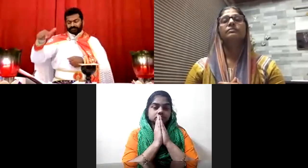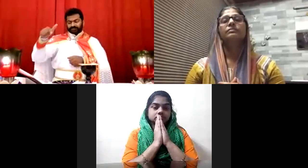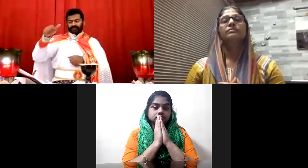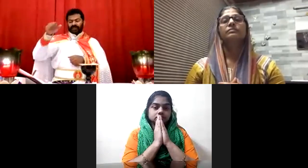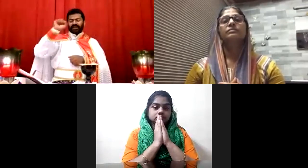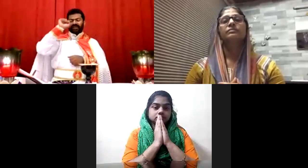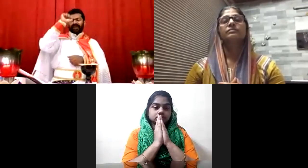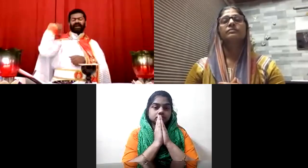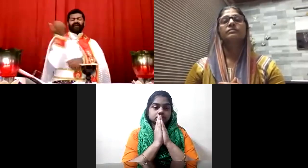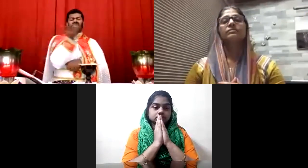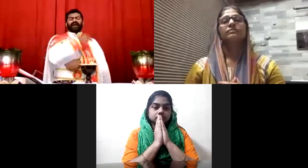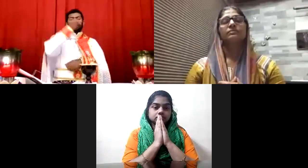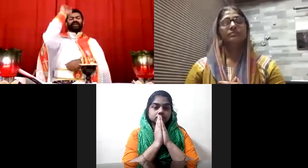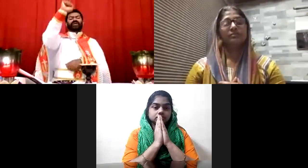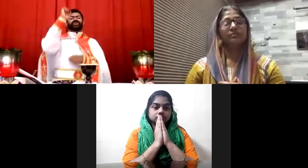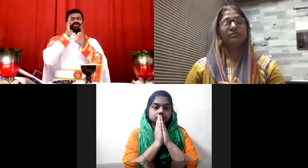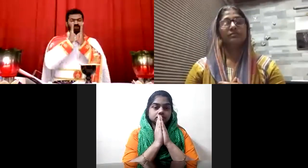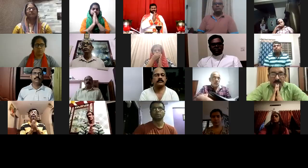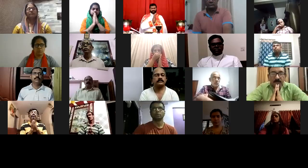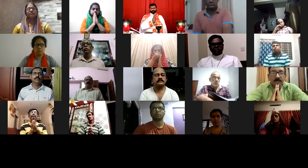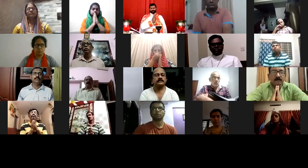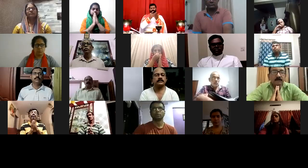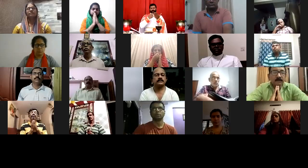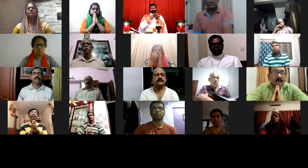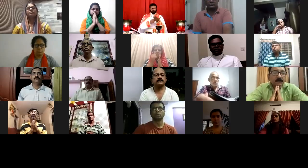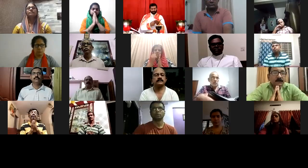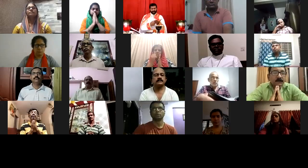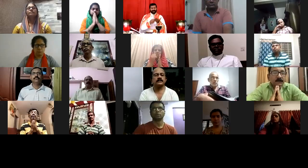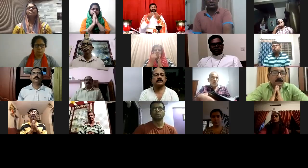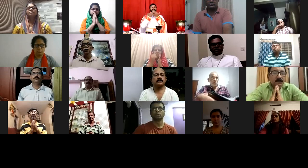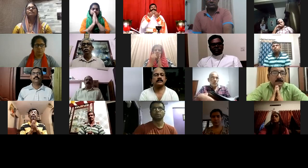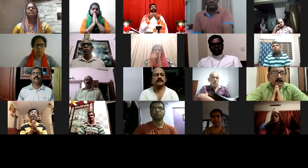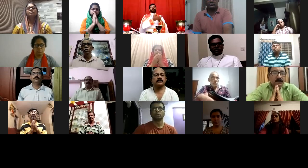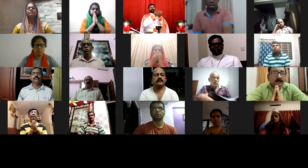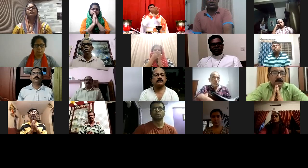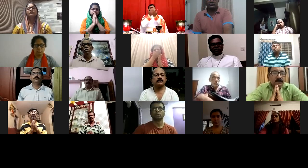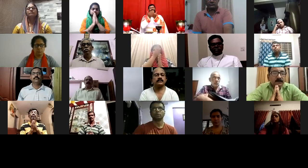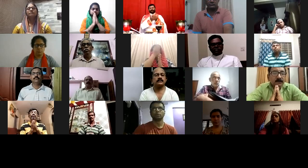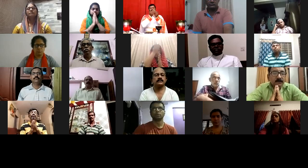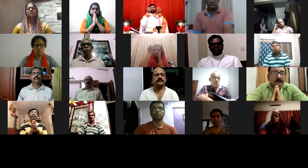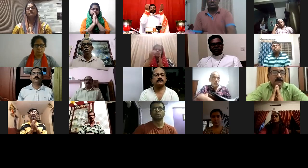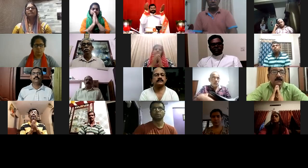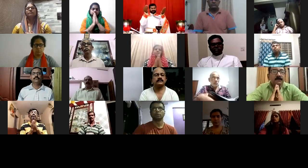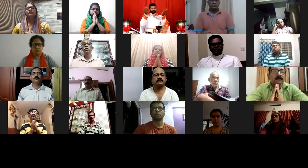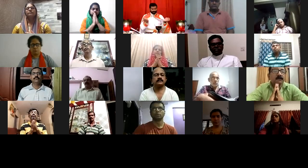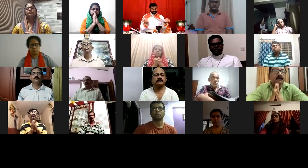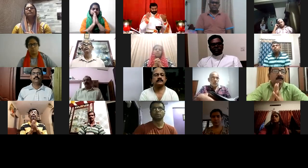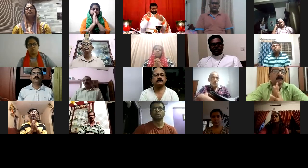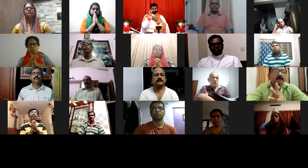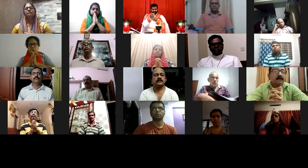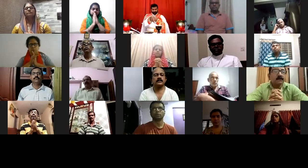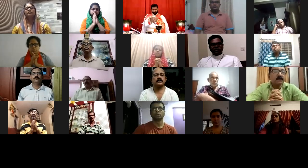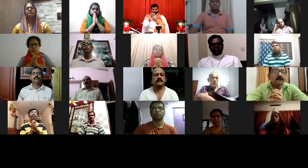സകലം ഞങ്ങൾ അങ്ങേക്ക് സ്തുതിയും ബഹുമാനവും രക്തയും ആരാധനയും